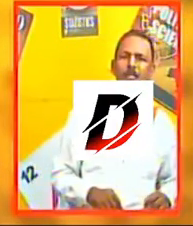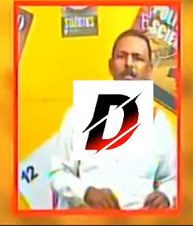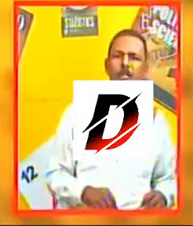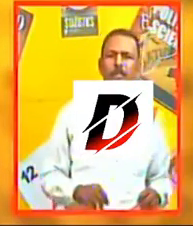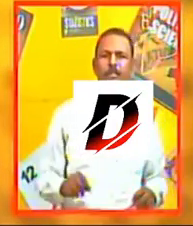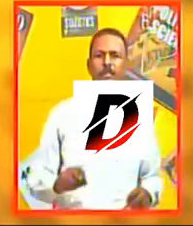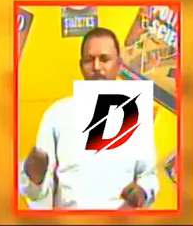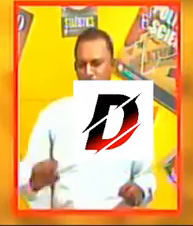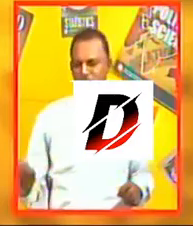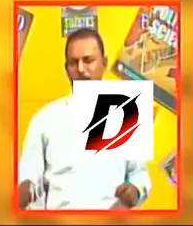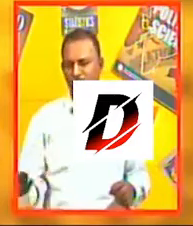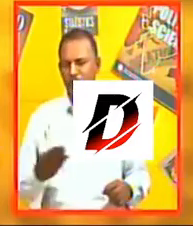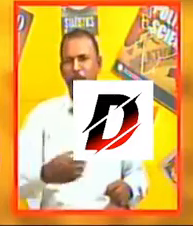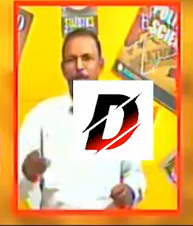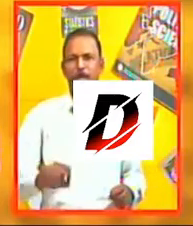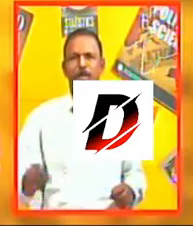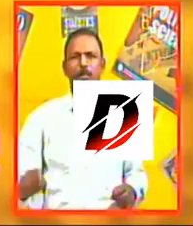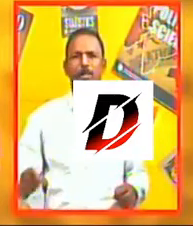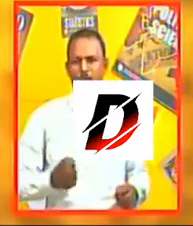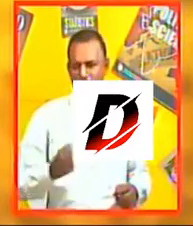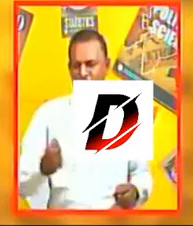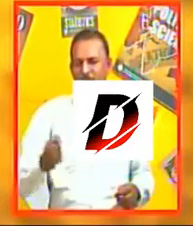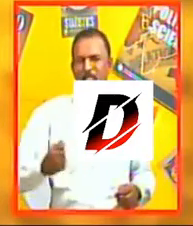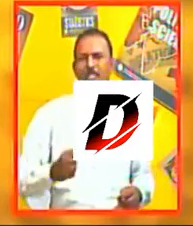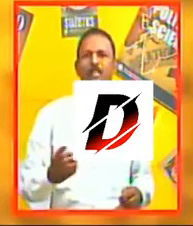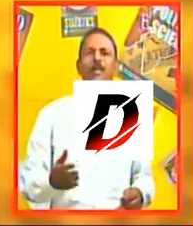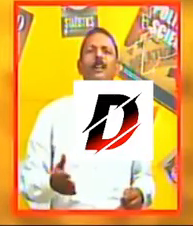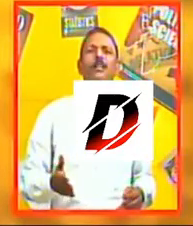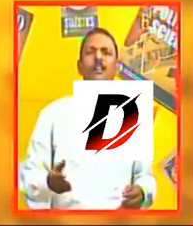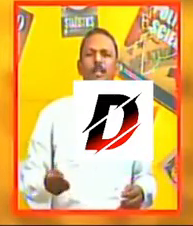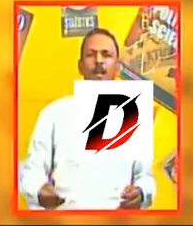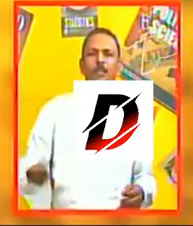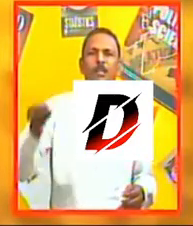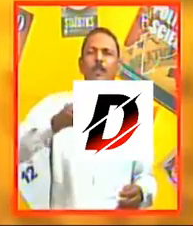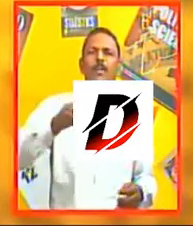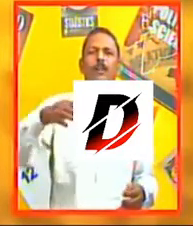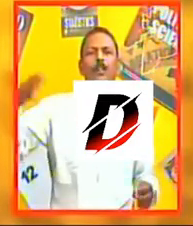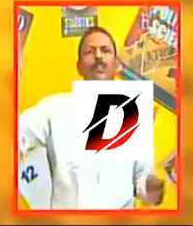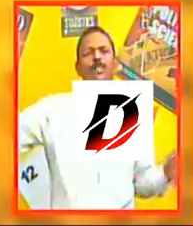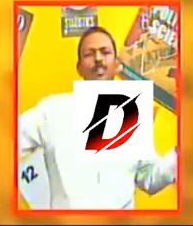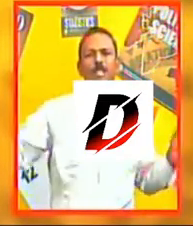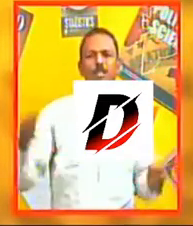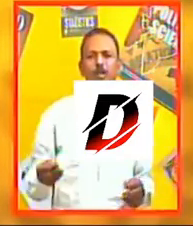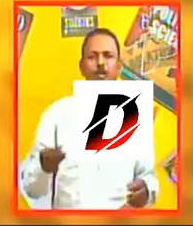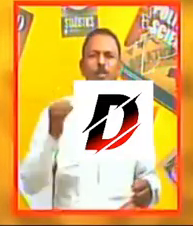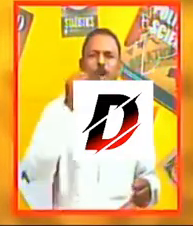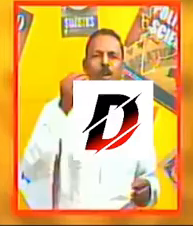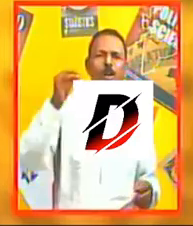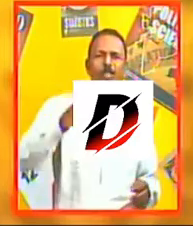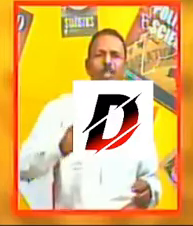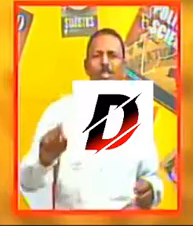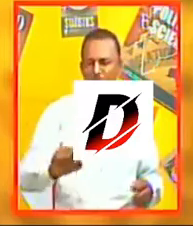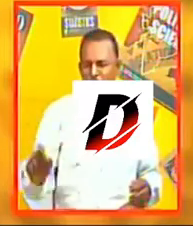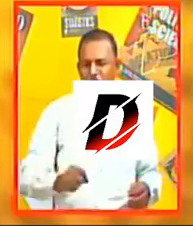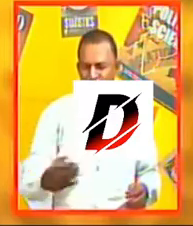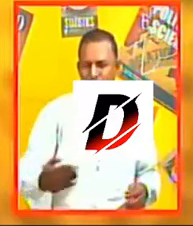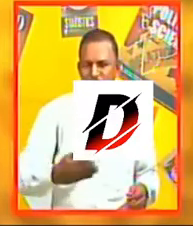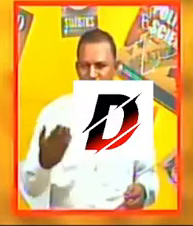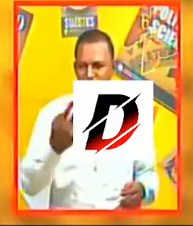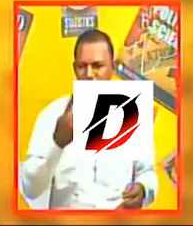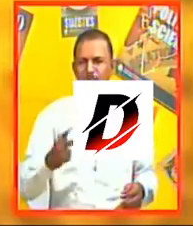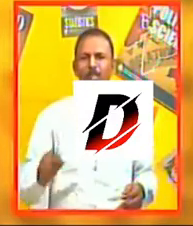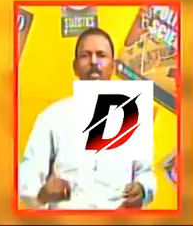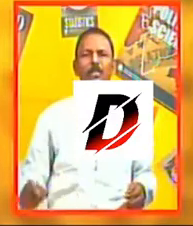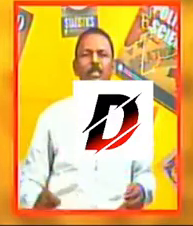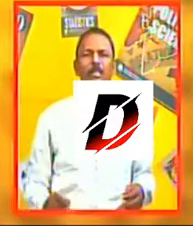டைம் பார்க்கும்போது எனக்கு தெரியுதுல்ல. அப்படி பார்த்து குறிங்க, ஏன்னா அந்த ப்ராக்டிஸ் இல்லைன்னா நம்ம மார்க்கு கொஞ்சம் அதிகமாக போகிற மாதிரி இருக்கும், பட் நமக்கு ஈக்குவல்